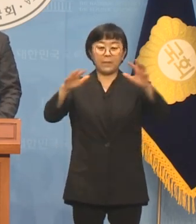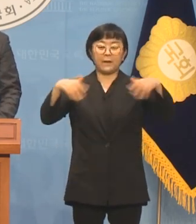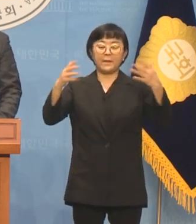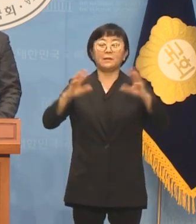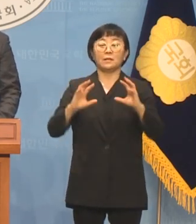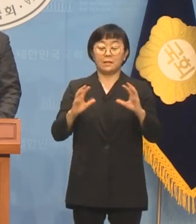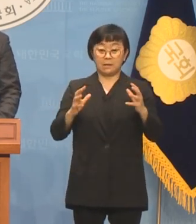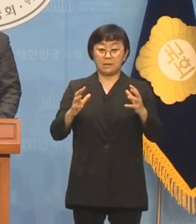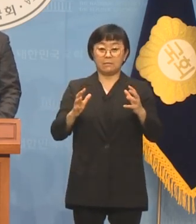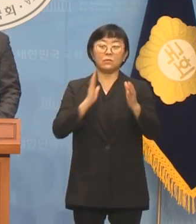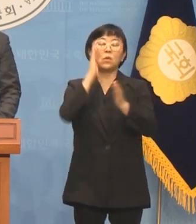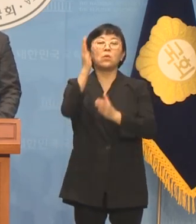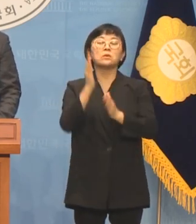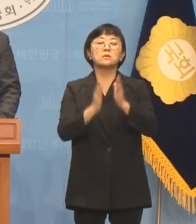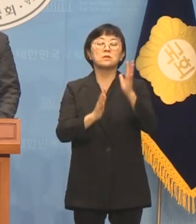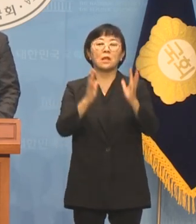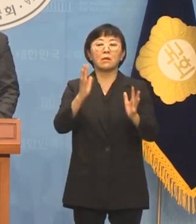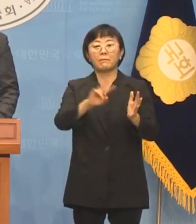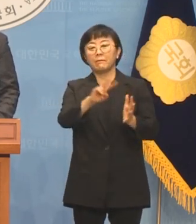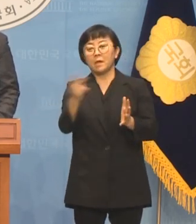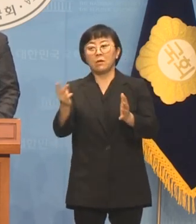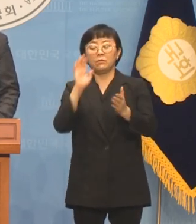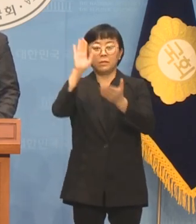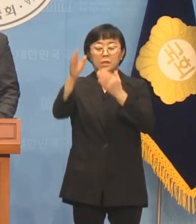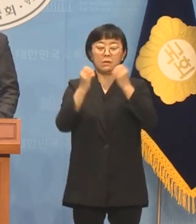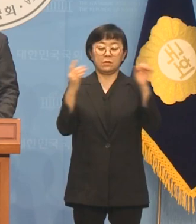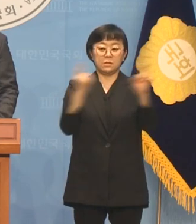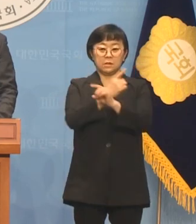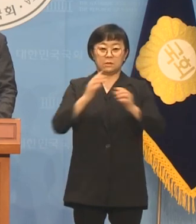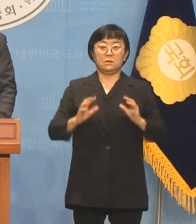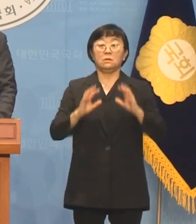나라, 녹색 전환과 미래 혁신국가.